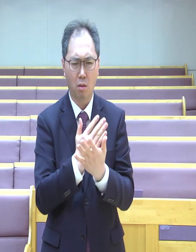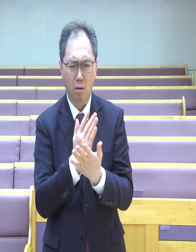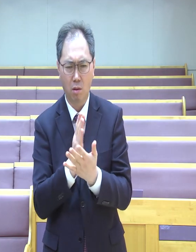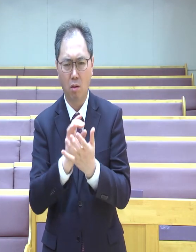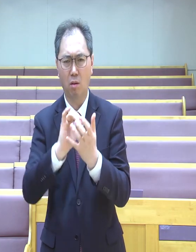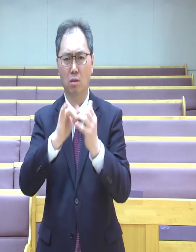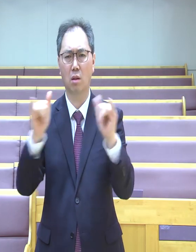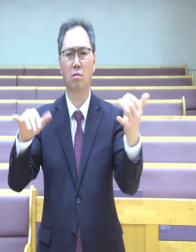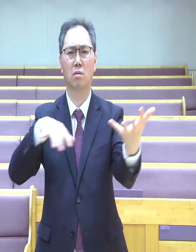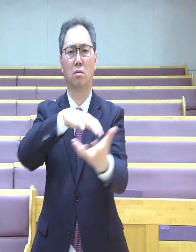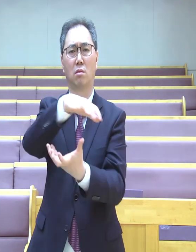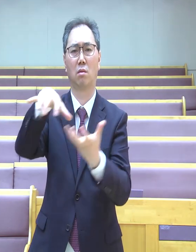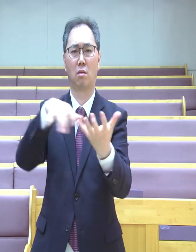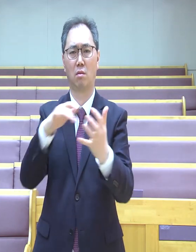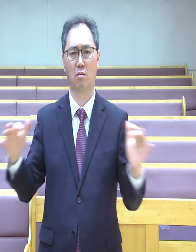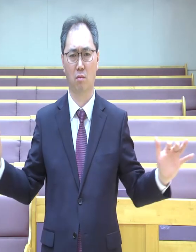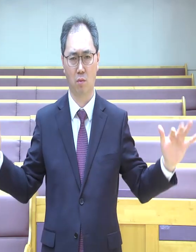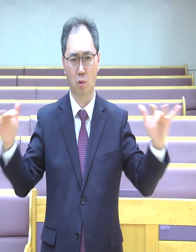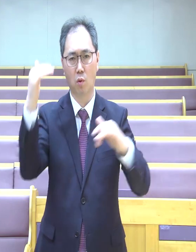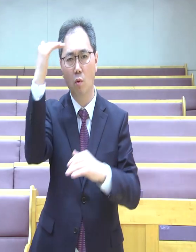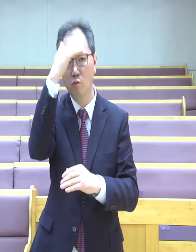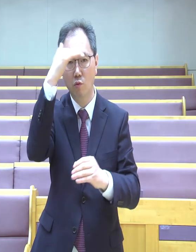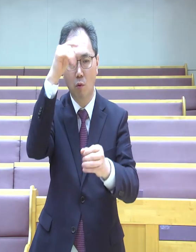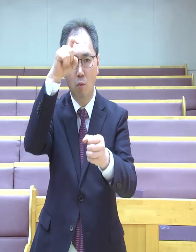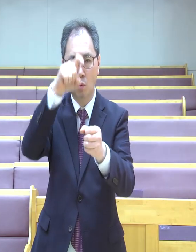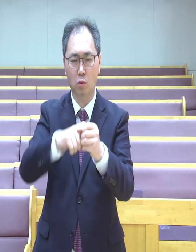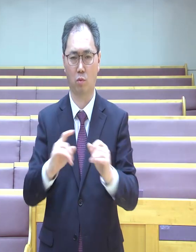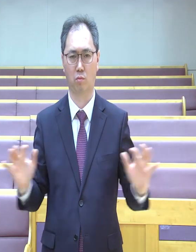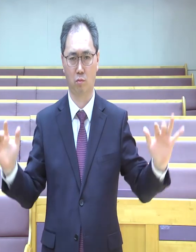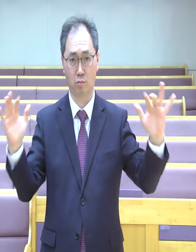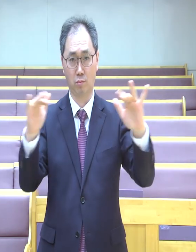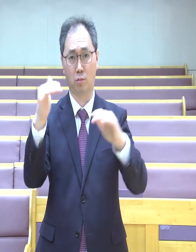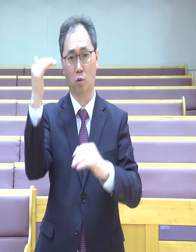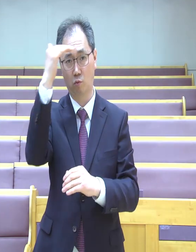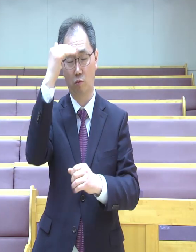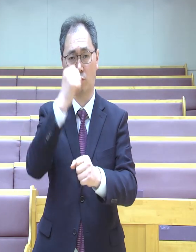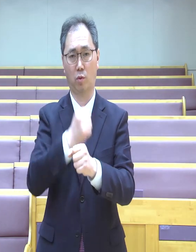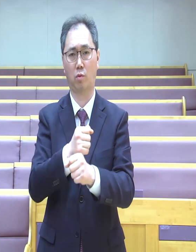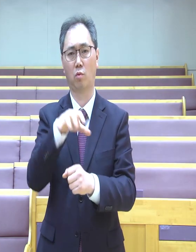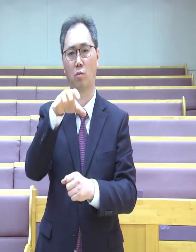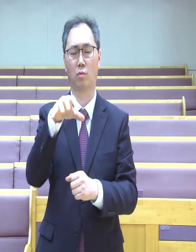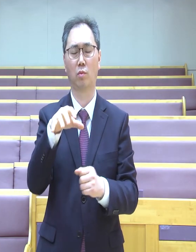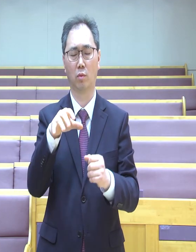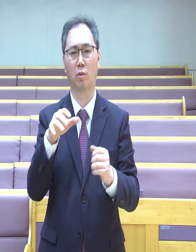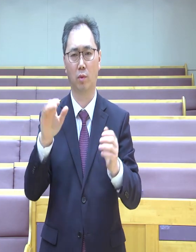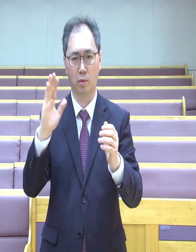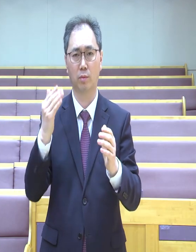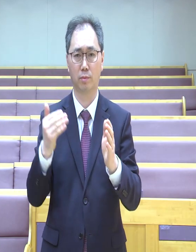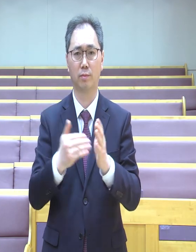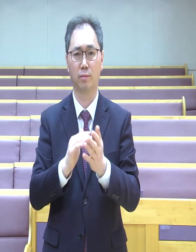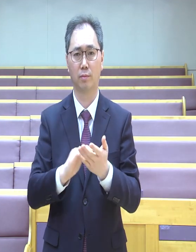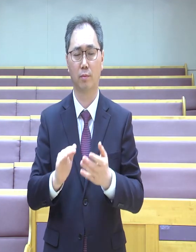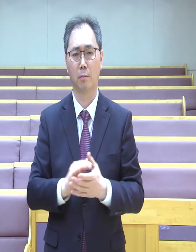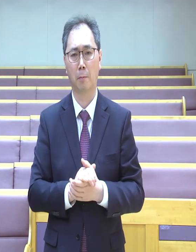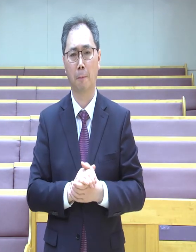따르던 사람들, 그리고 사형을 집행하는 로마 군병들입니다.